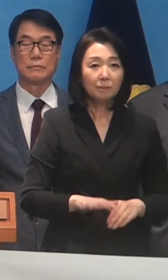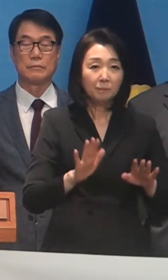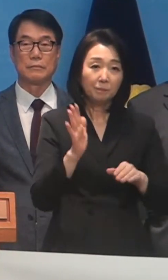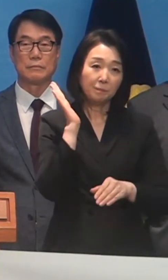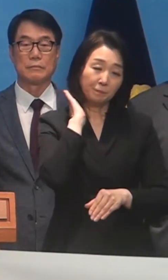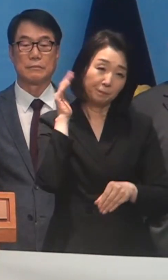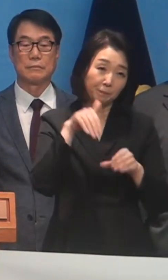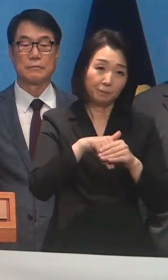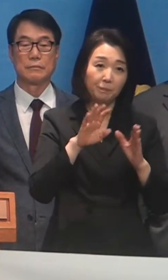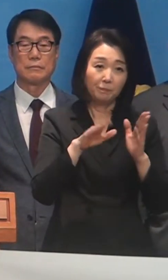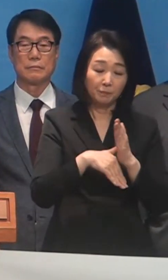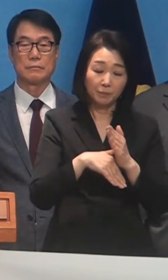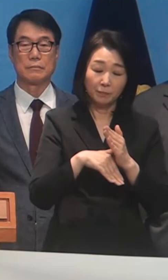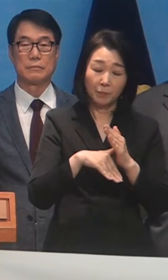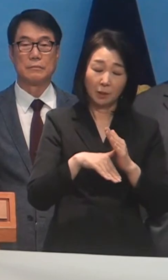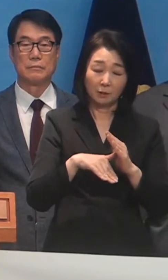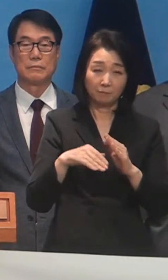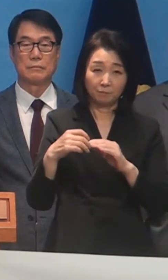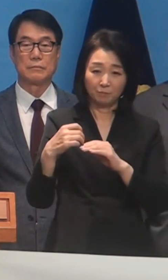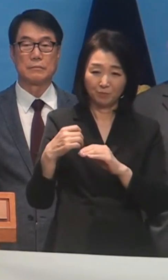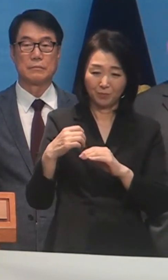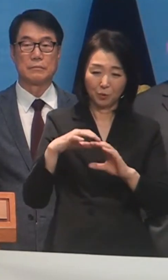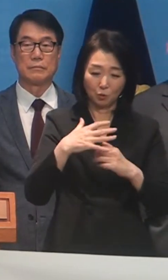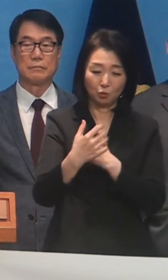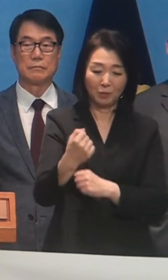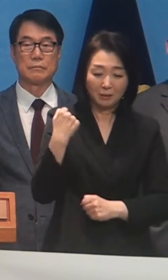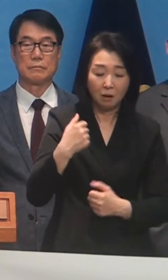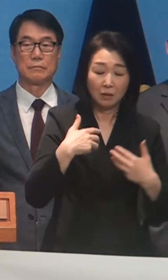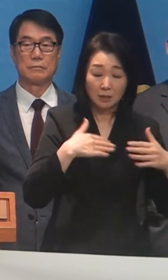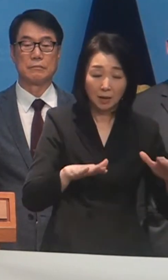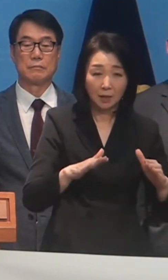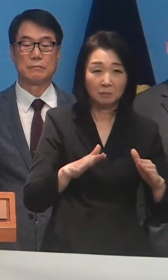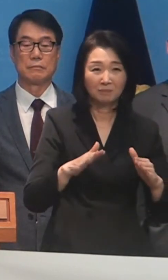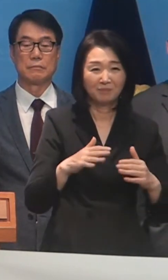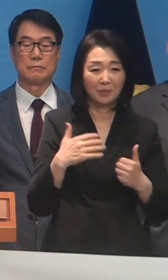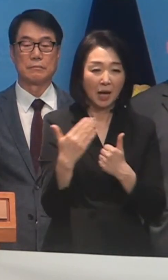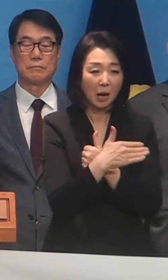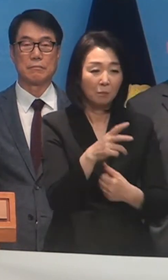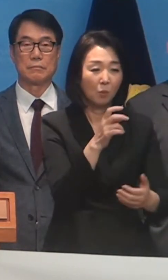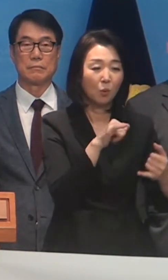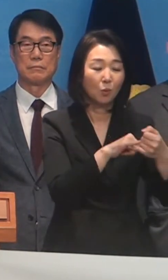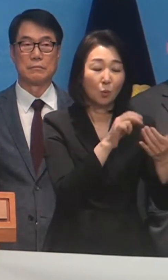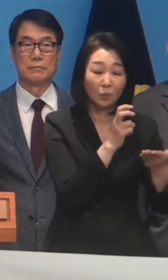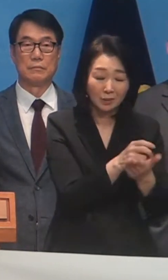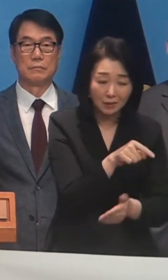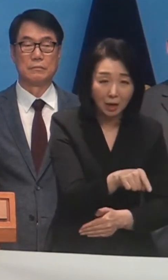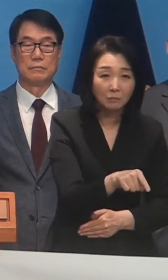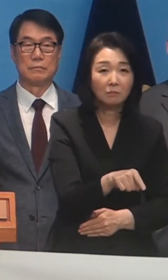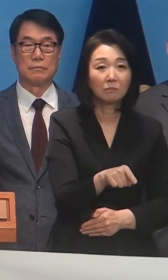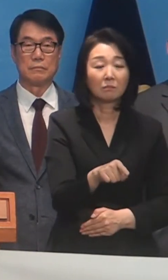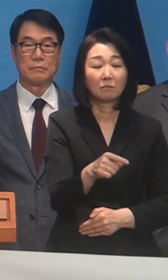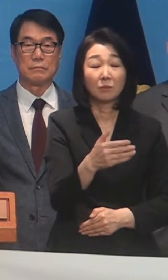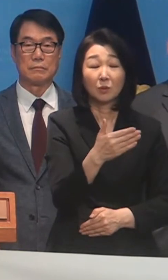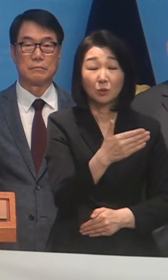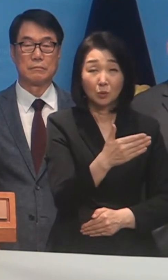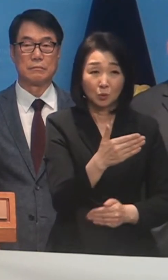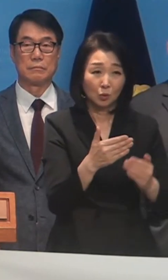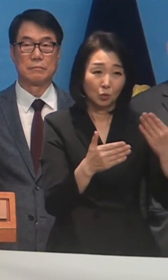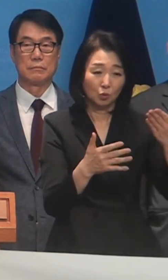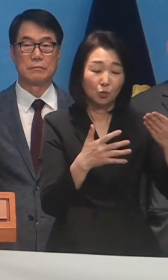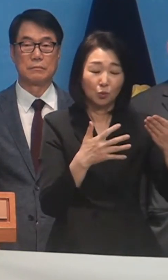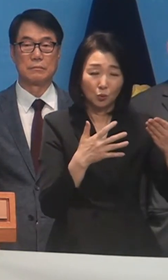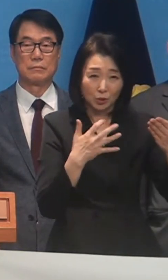대선에서 국방력을 약화시킬 무분별한 안보공약, 9.19 군사합의 복원 시도 등